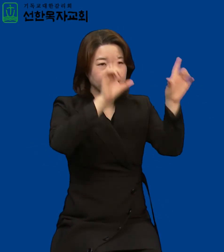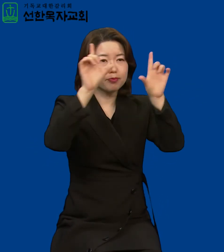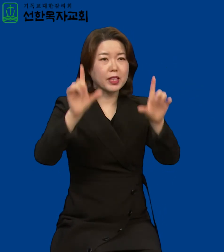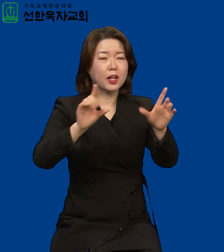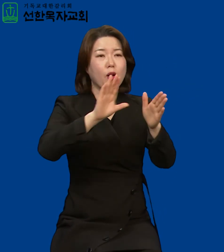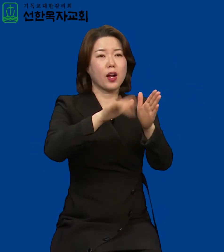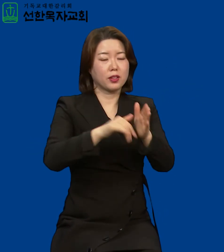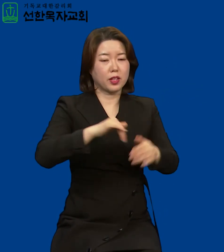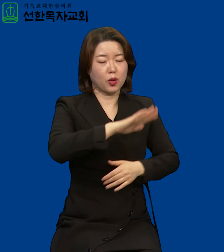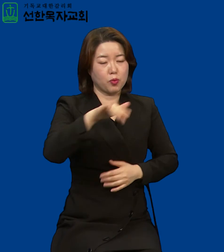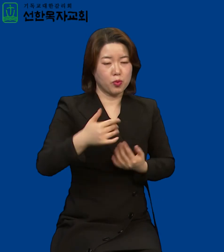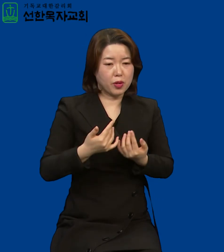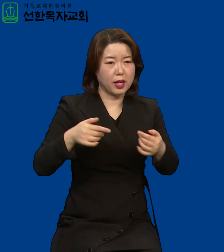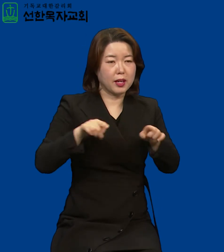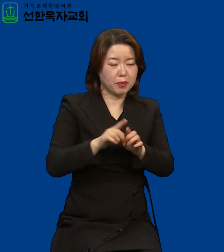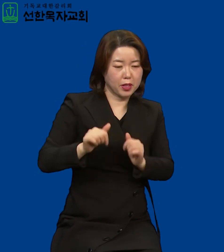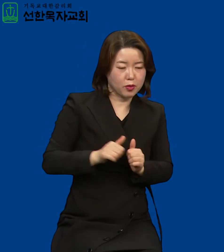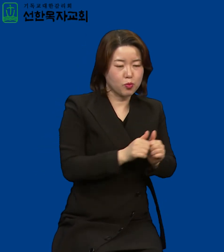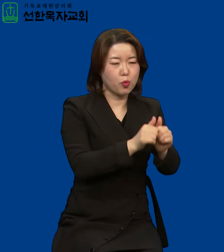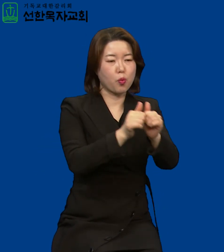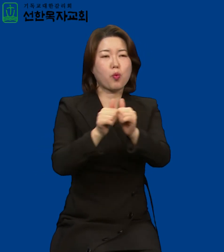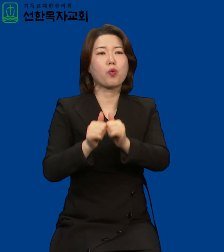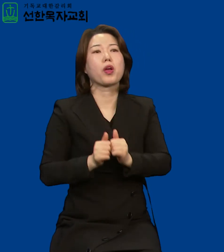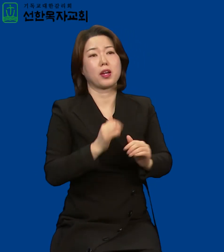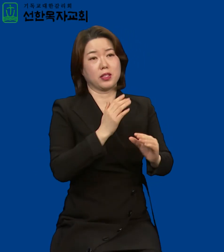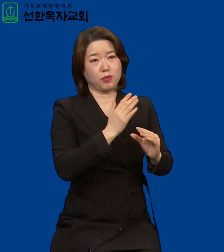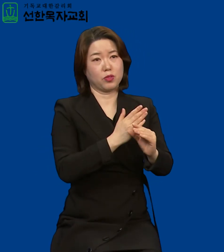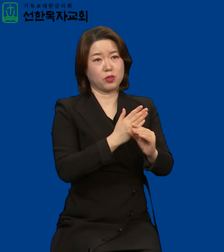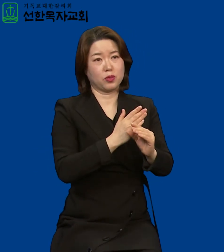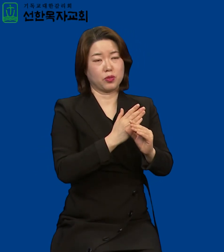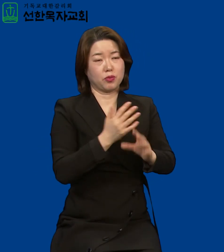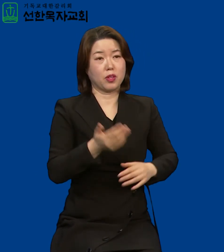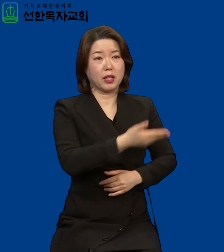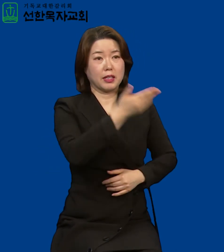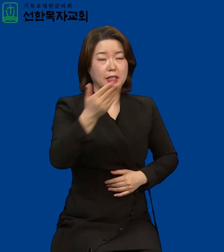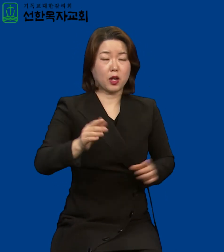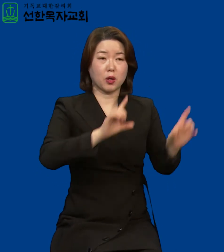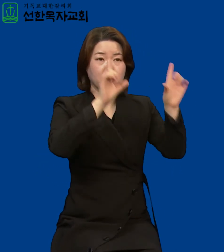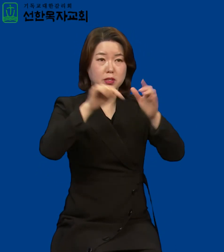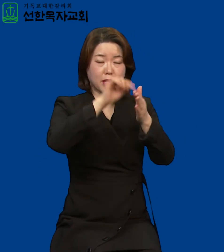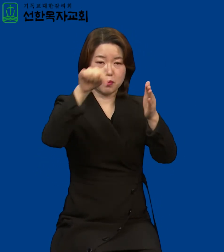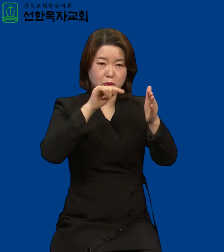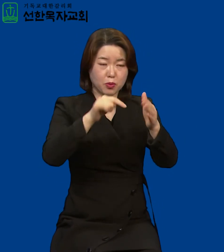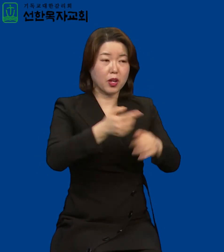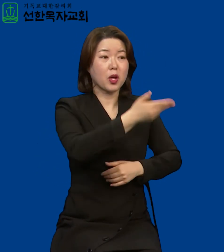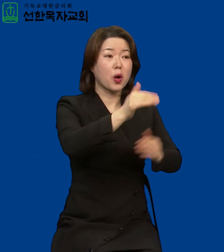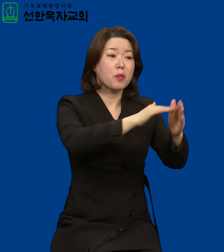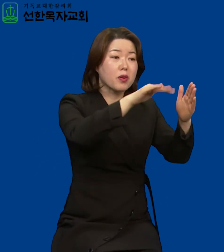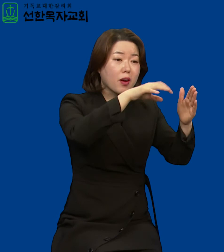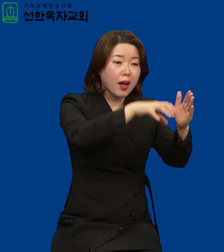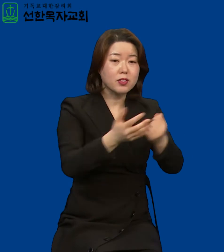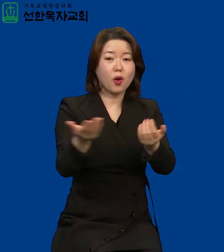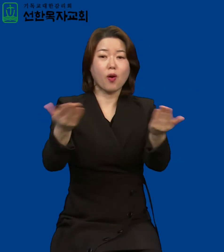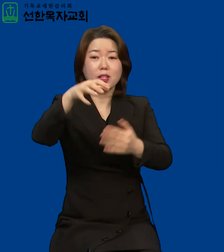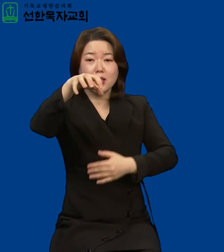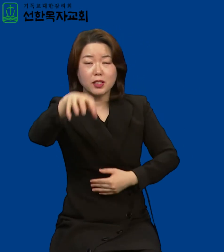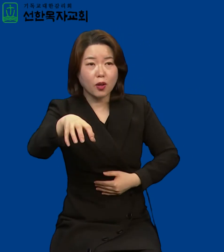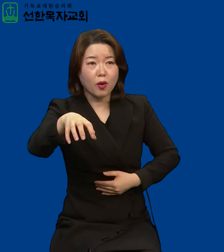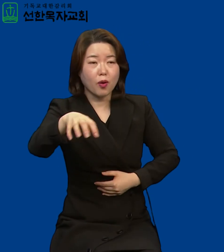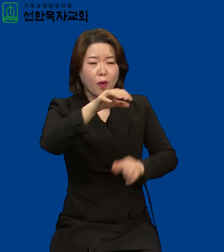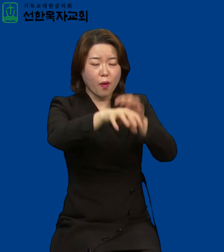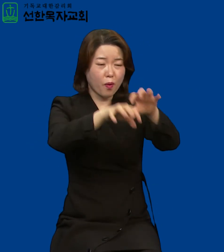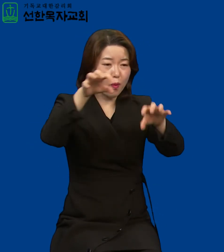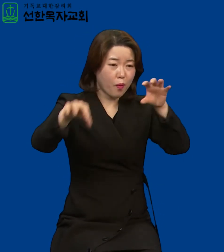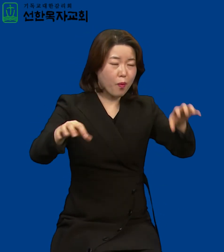우리와 동행하시는 분이에요. 여러분이 여러분의 삶 속에, 여러분의 가정에, 여러분의 일터에서 여러분